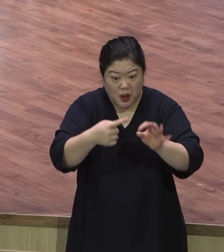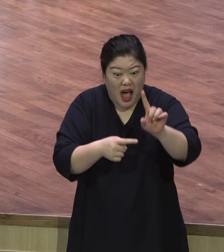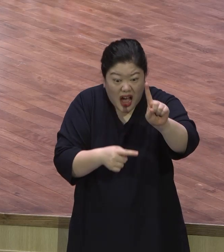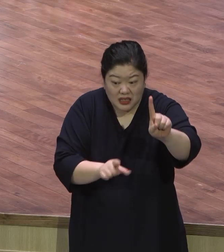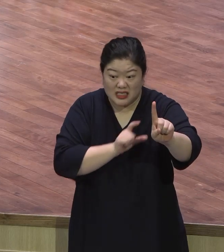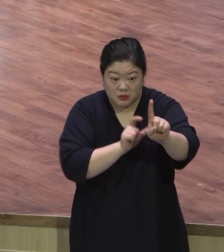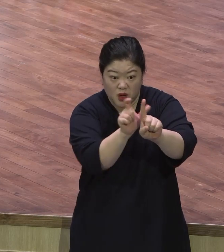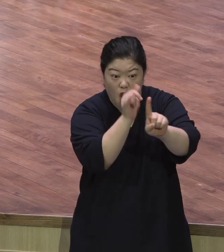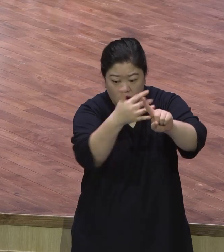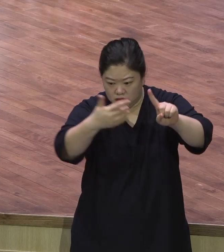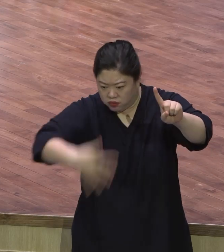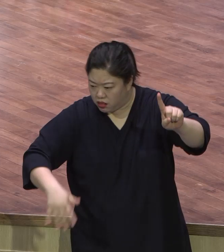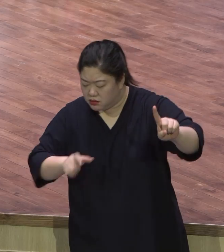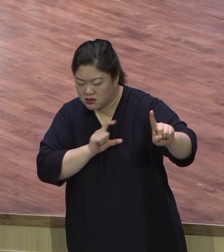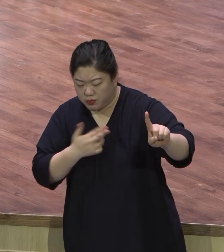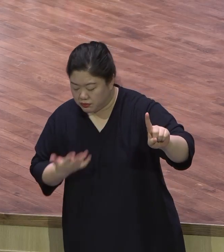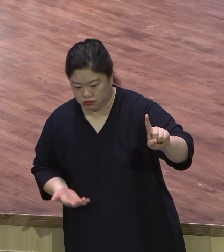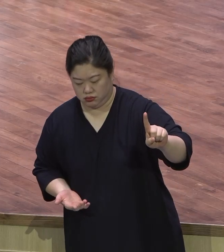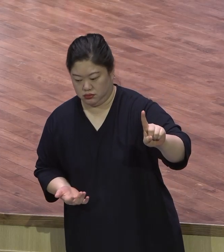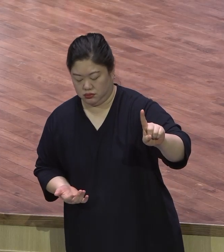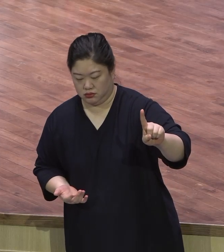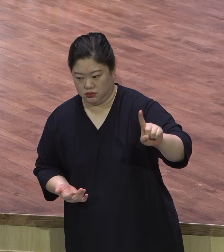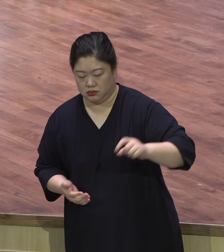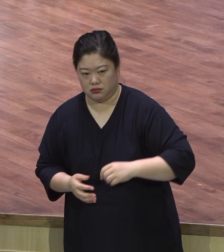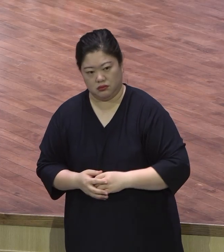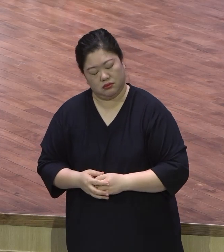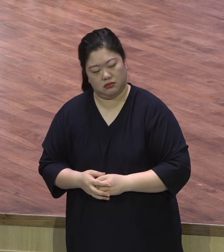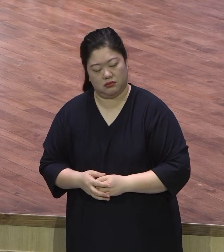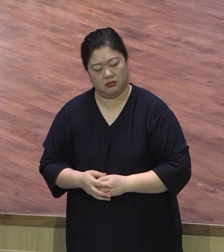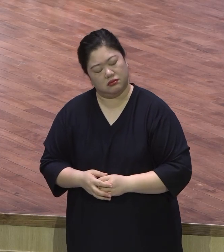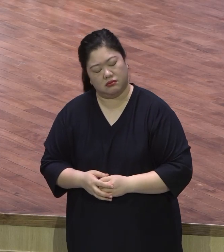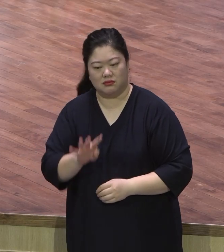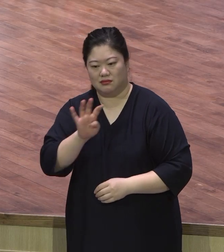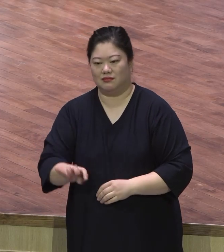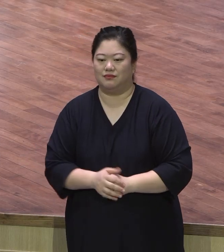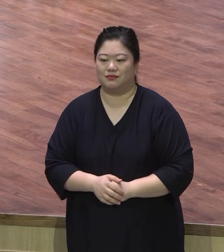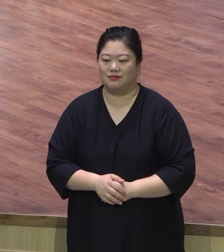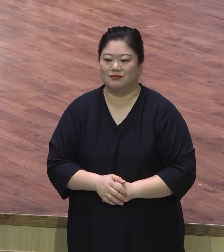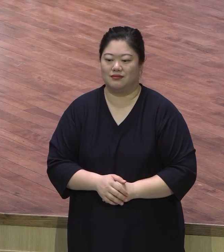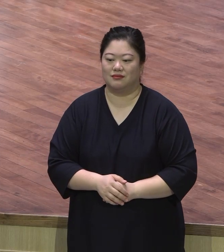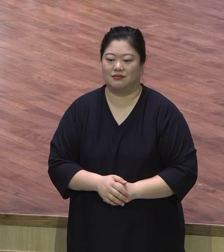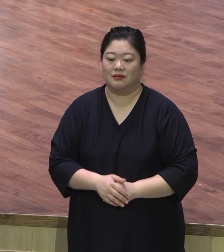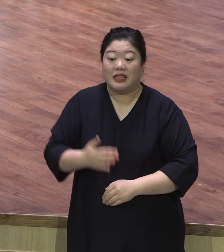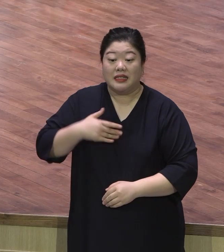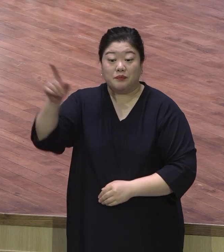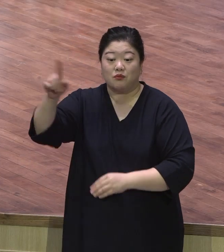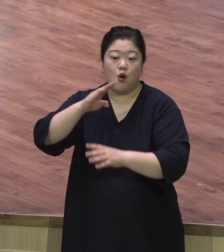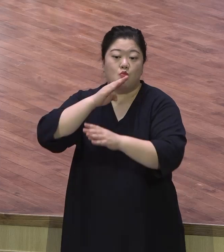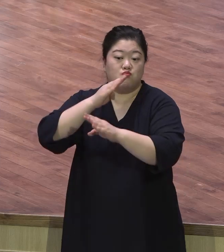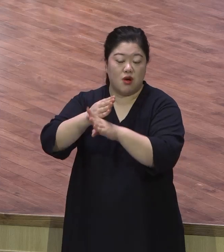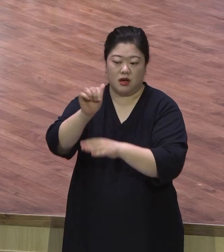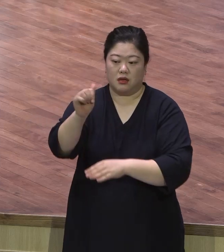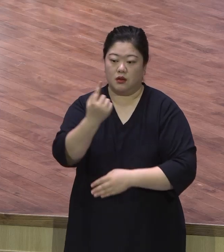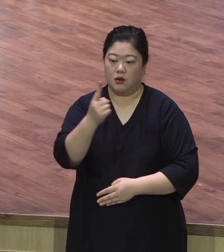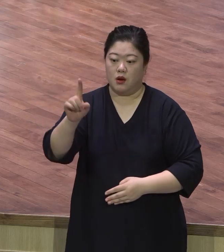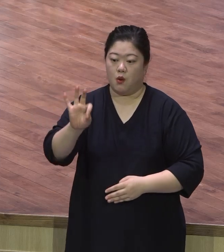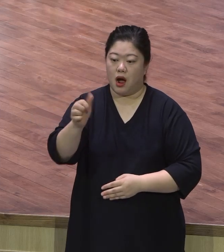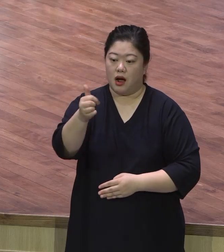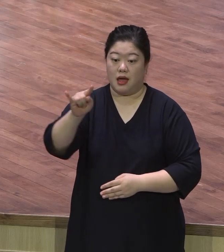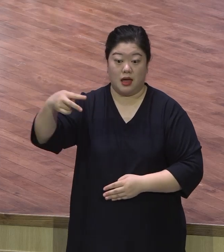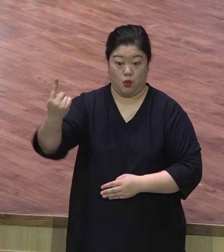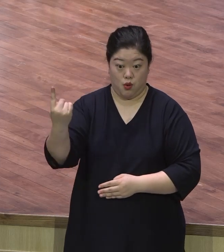한국교회 초기 황해도 재령의 동부교회라고 있었어요 황해도 재령이 이 교회의 정찬유